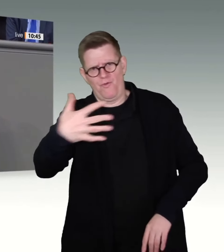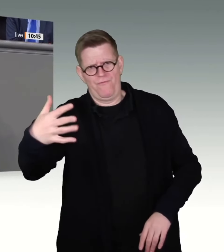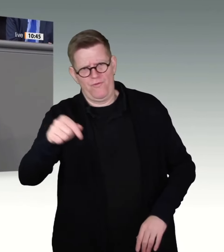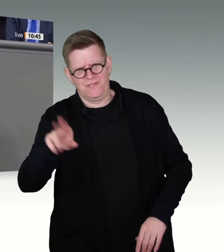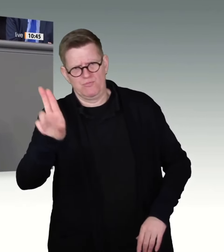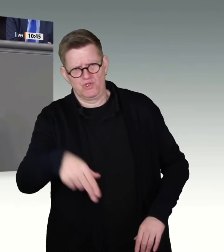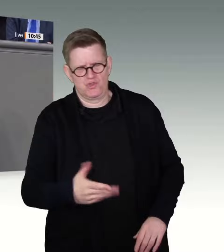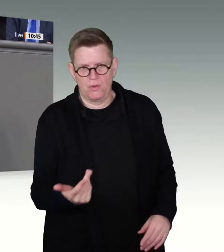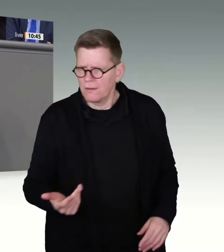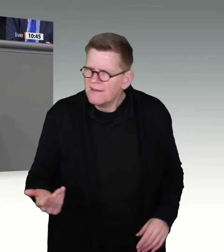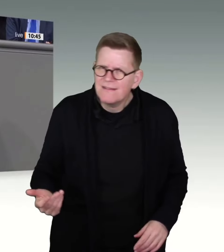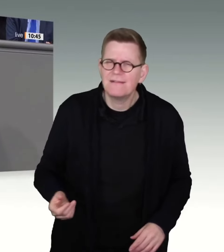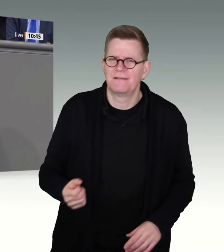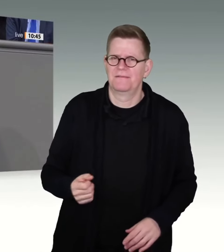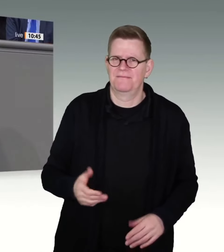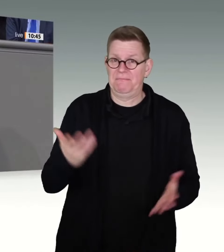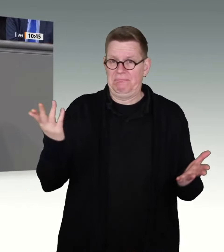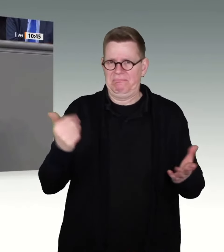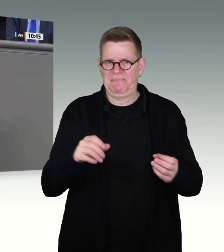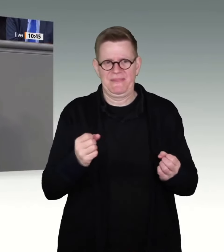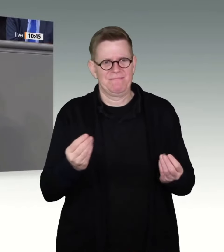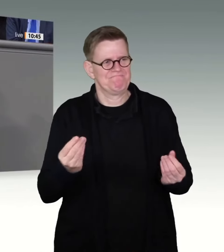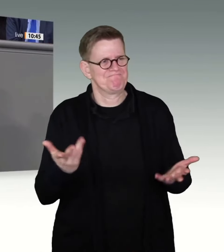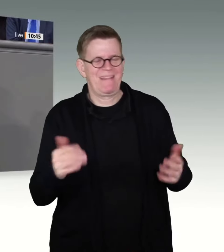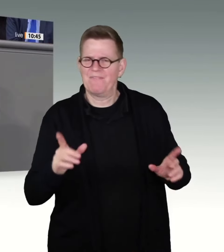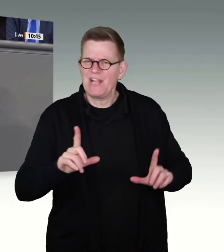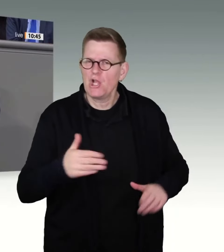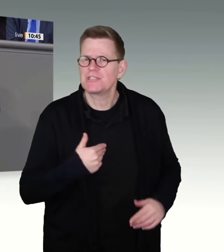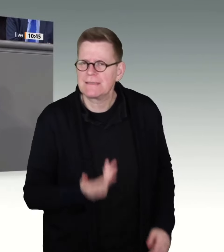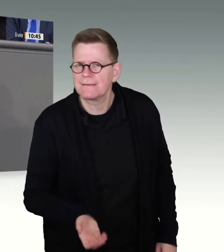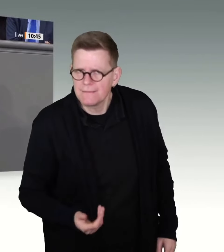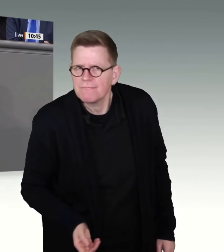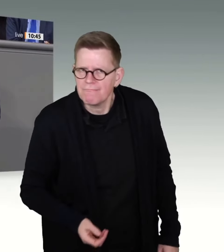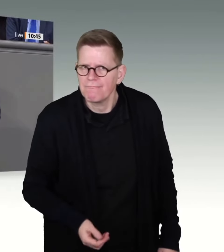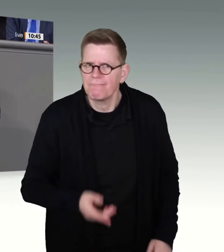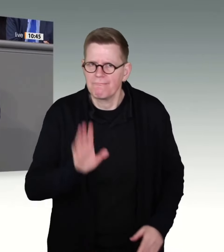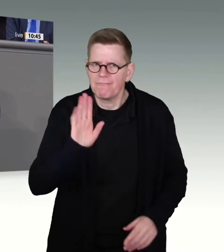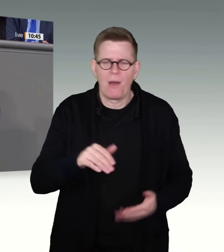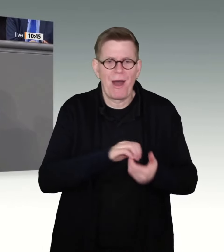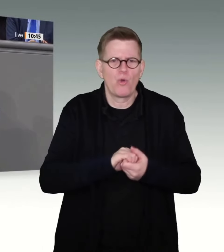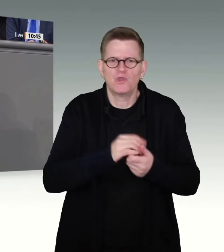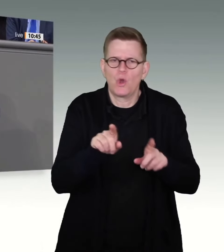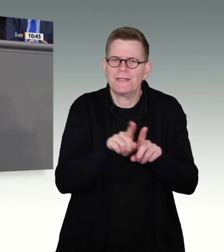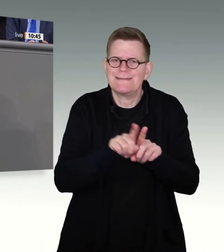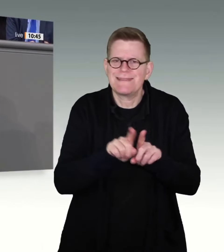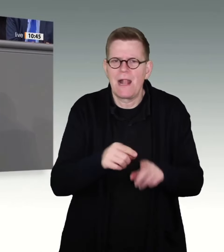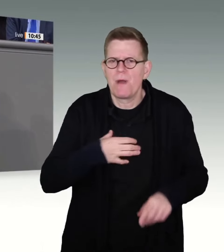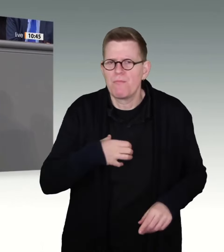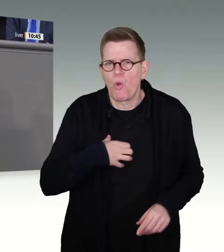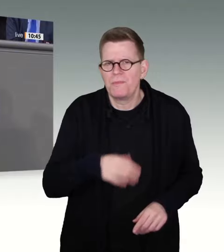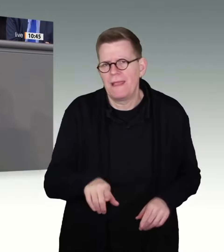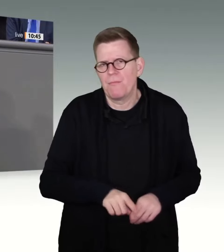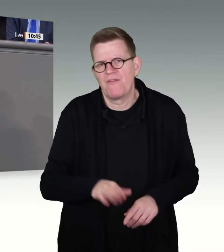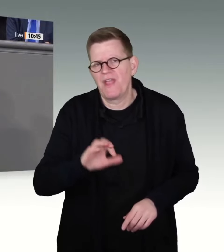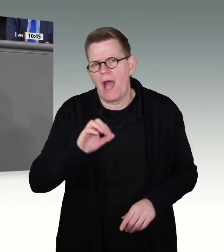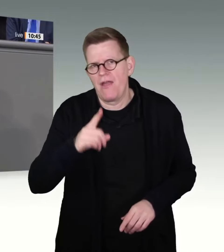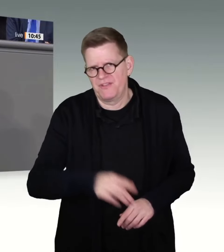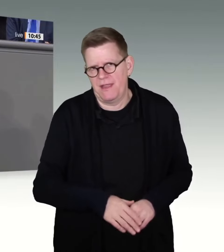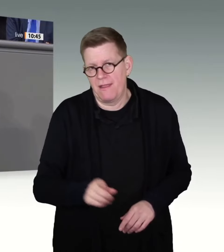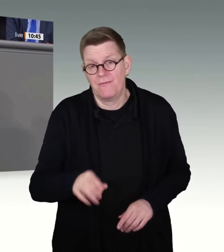kurzweilig, plus die Union hat das gleiche Problem wie die AfD. Sie können nicht ansatzweise die